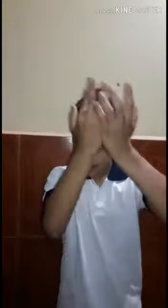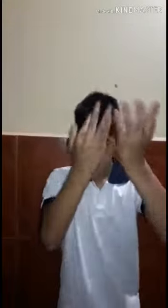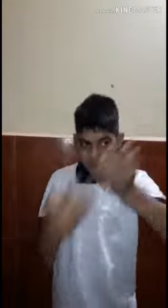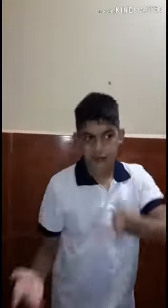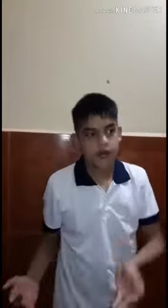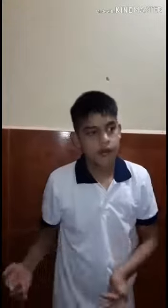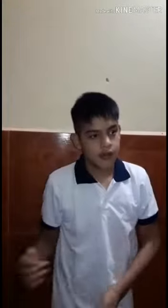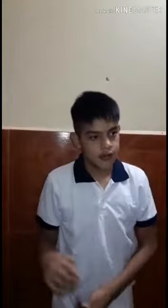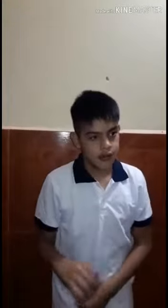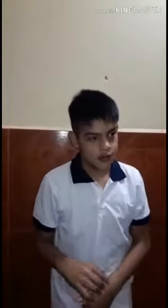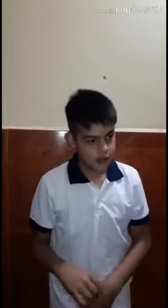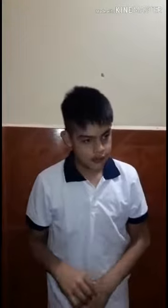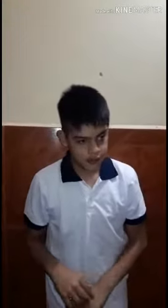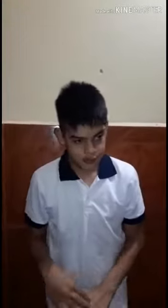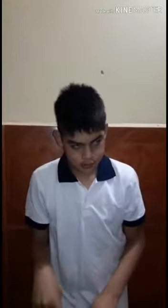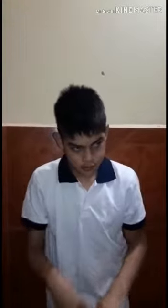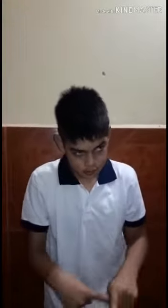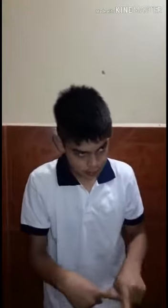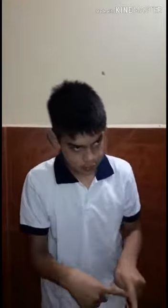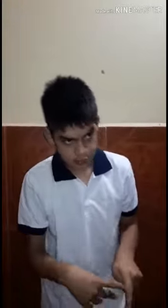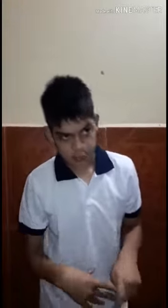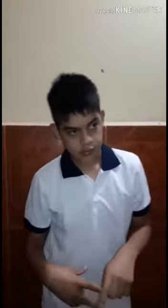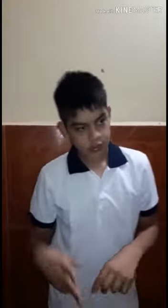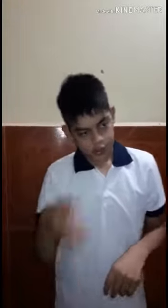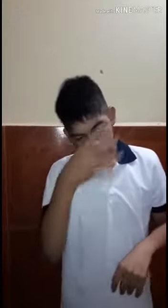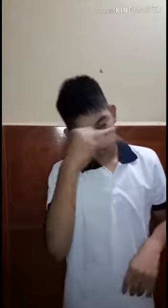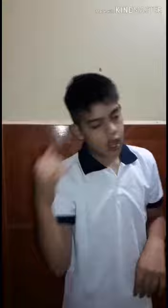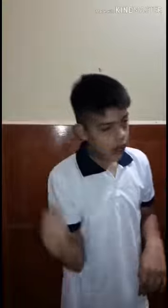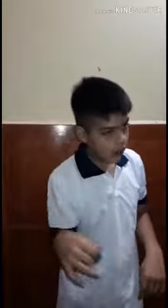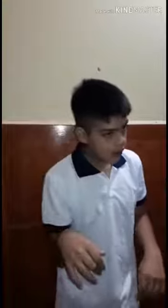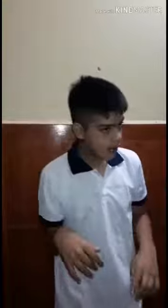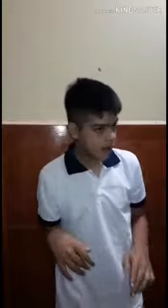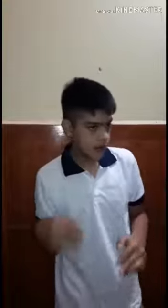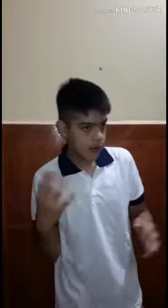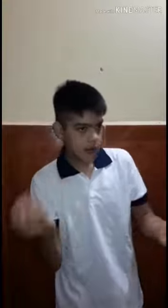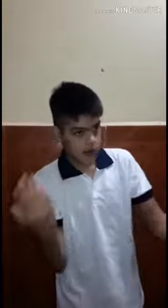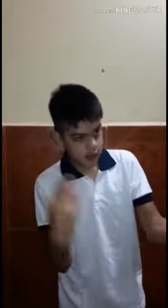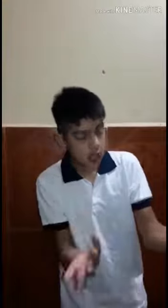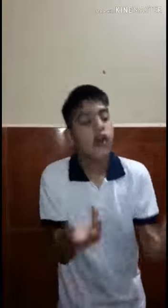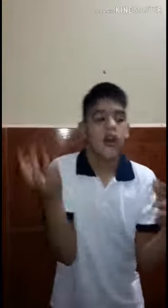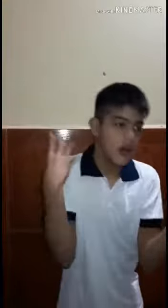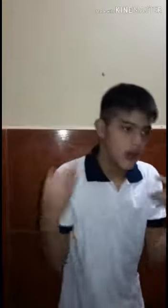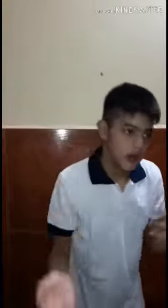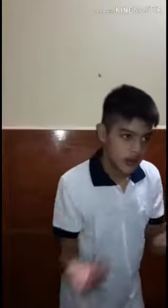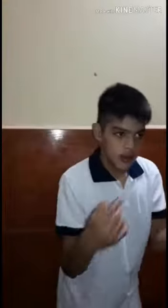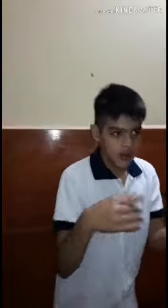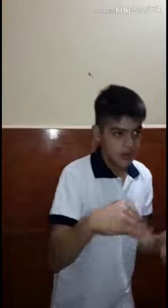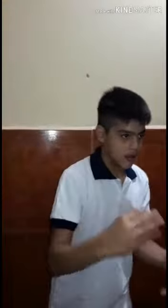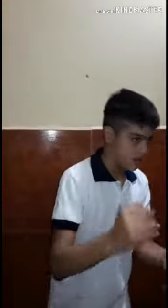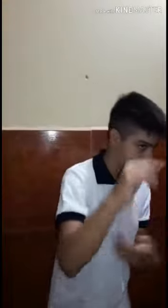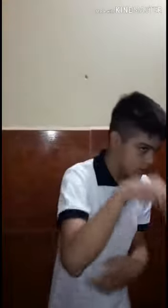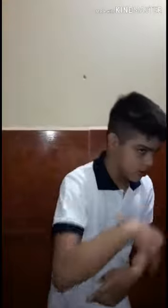alta serena, cual hermosa primavera,